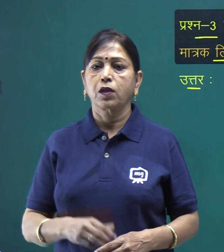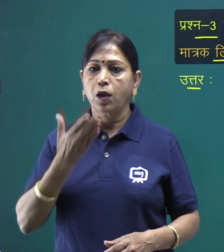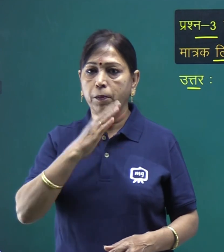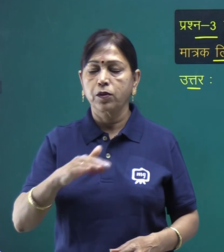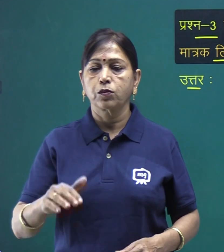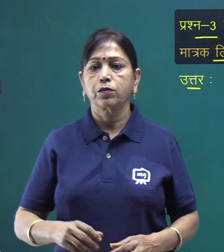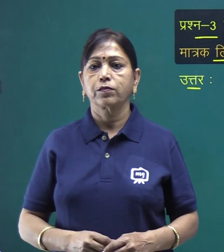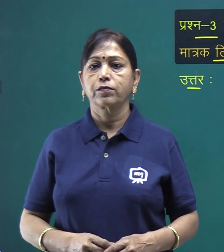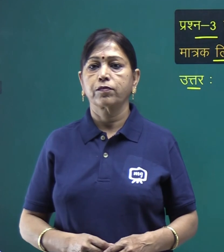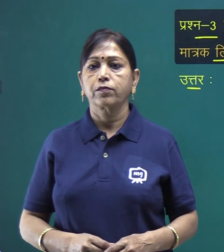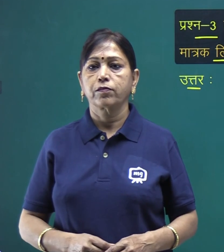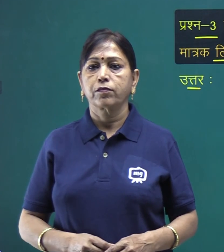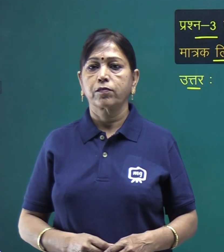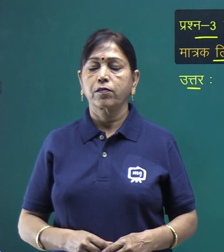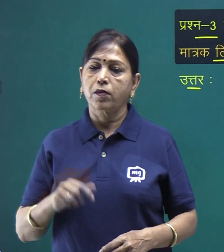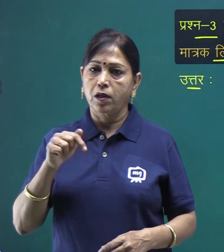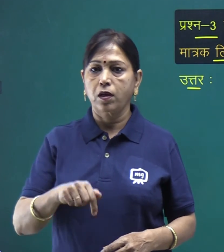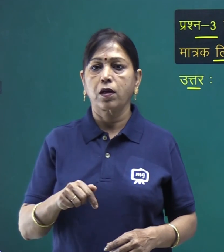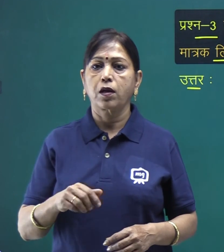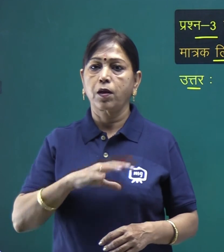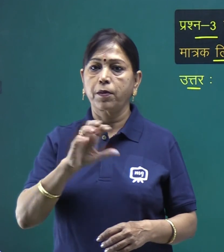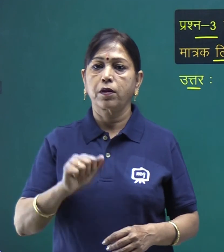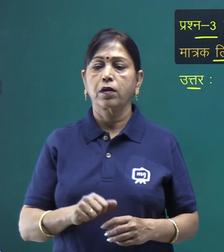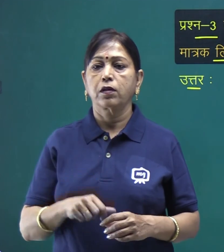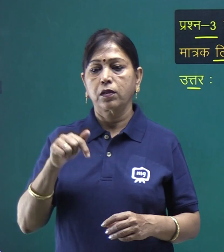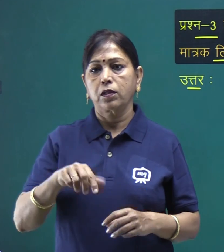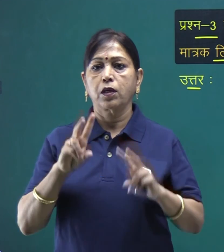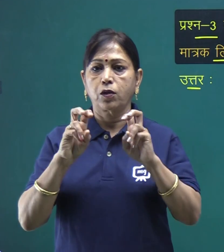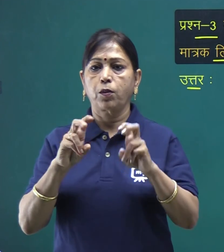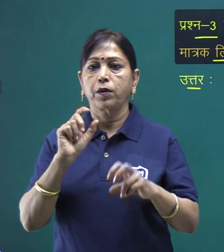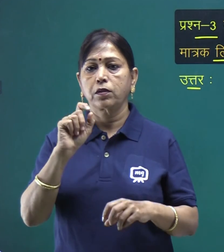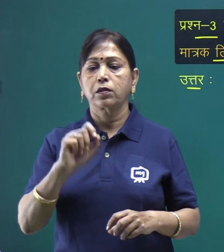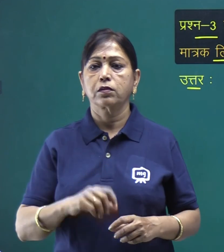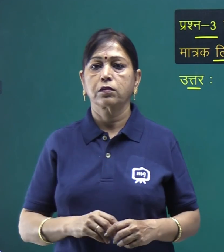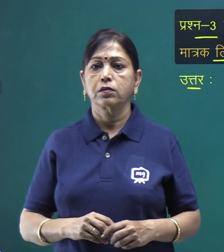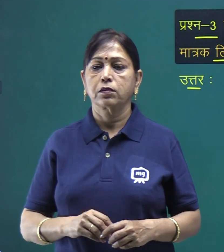बच्चों, यहाँ पर हमारा ये अध्याय